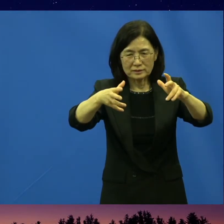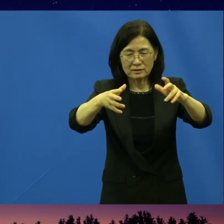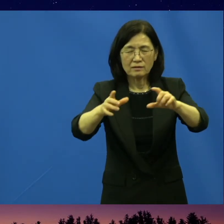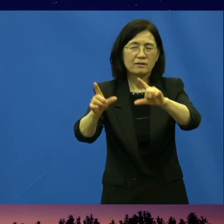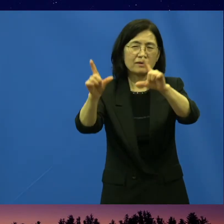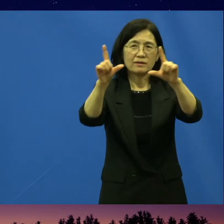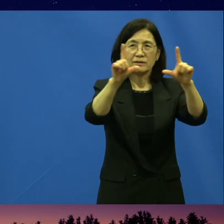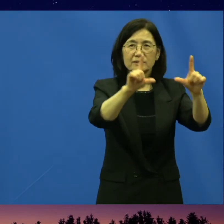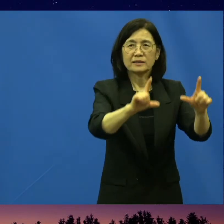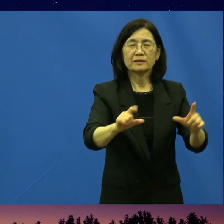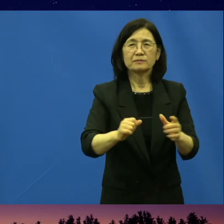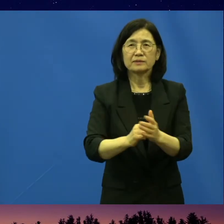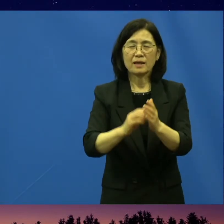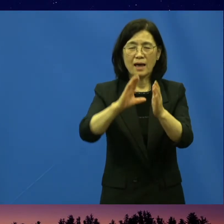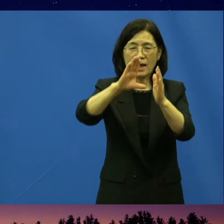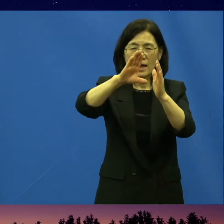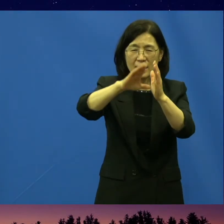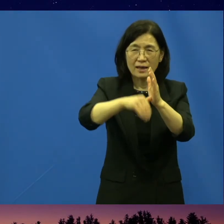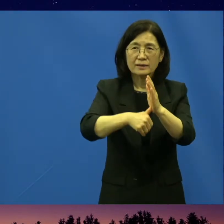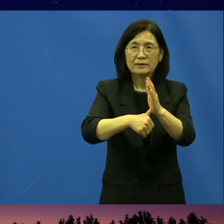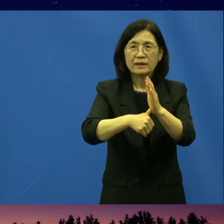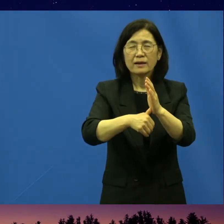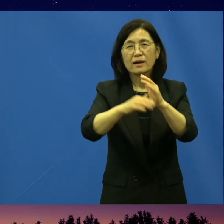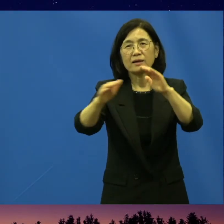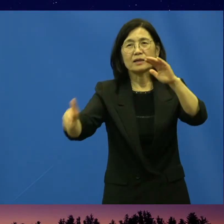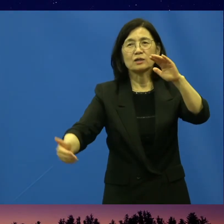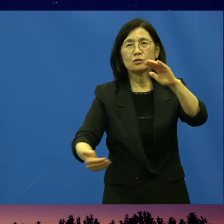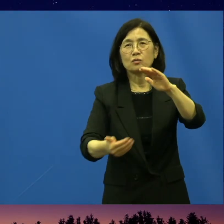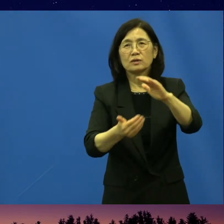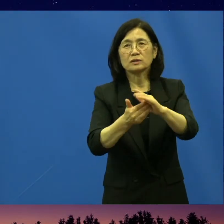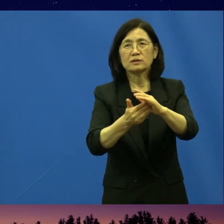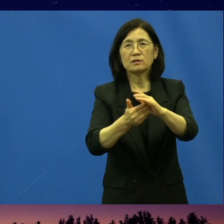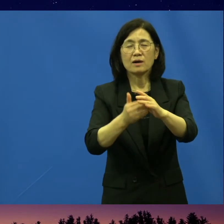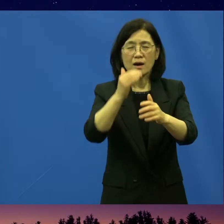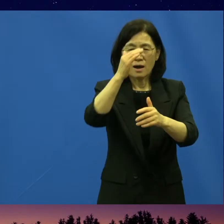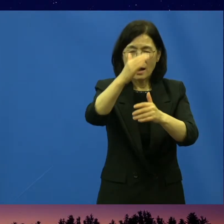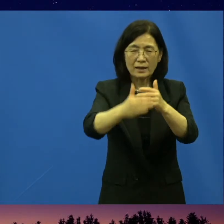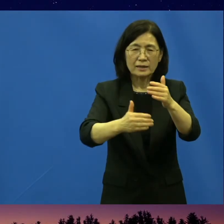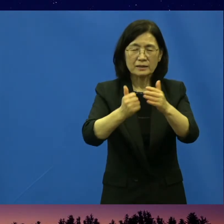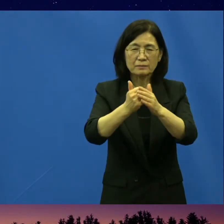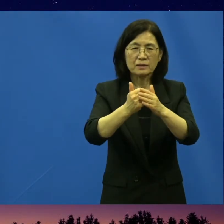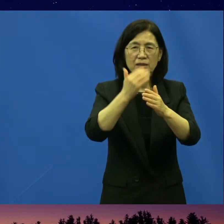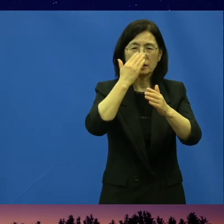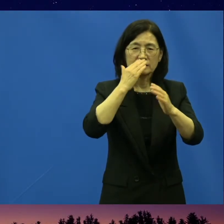때가 되어 그를 불러내시는 그 하나님을 통해 우리가 뭘 얘기하세요? 하나님을 떠난 적이 없다는 거예요.